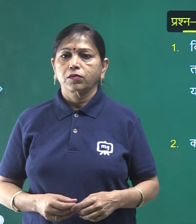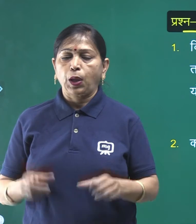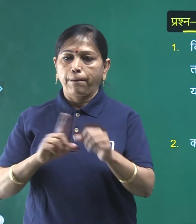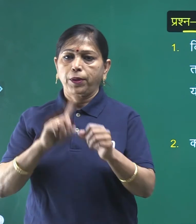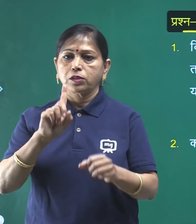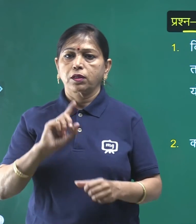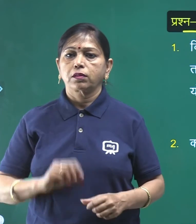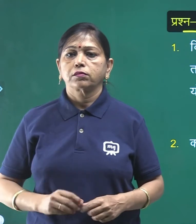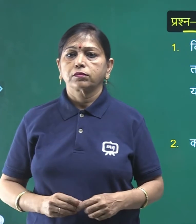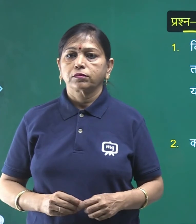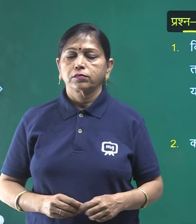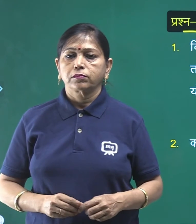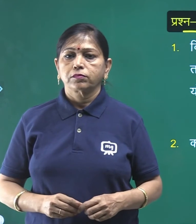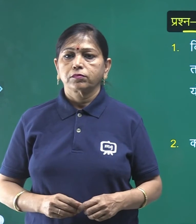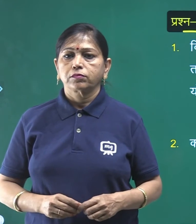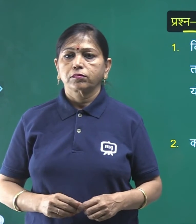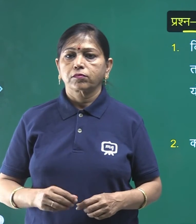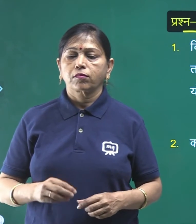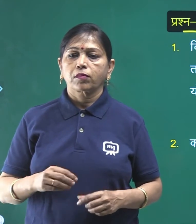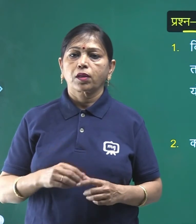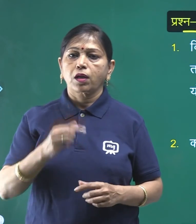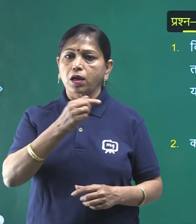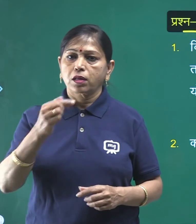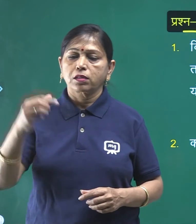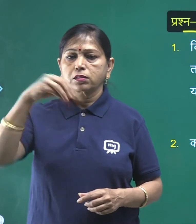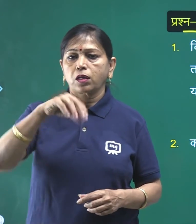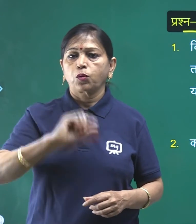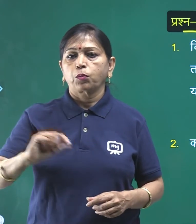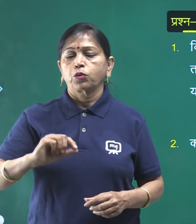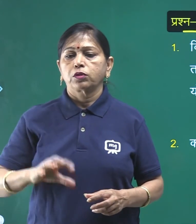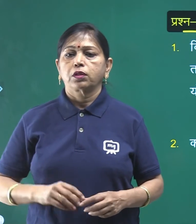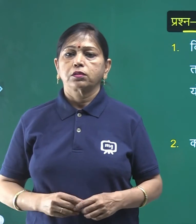प्रश्न 1, रिक्त स्थानों की पूर्ति कीजिए।